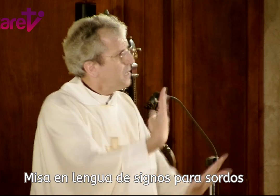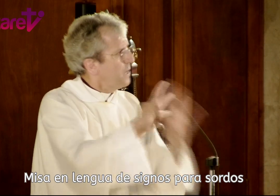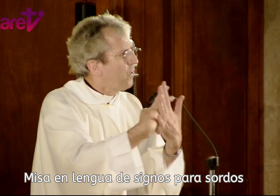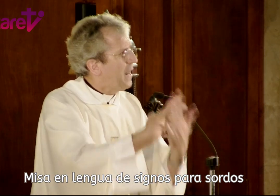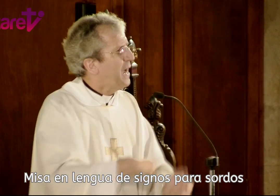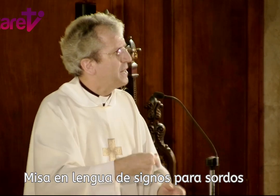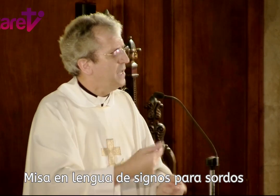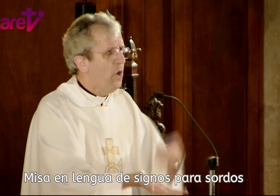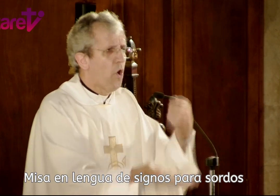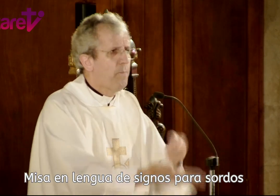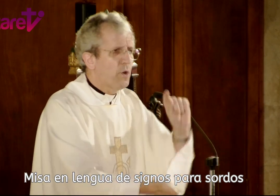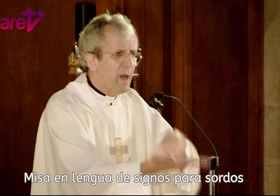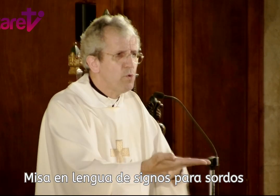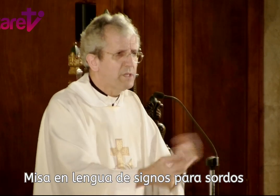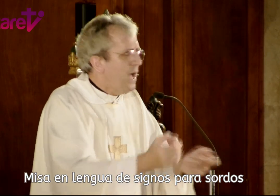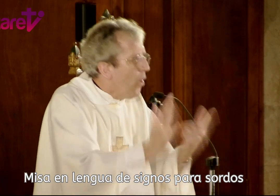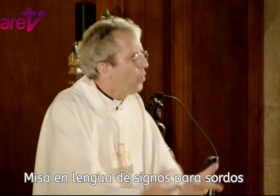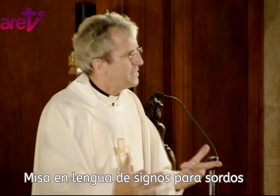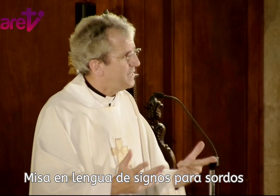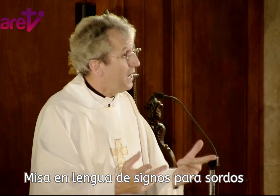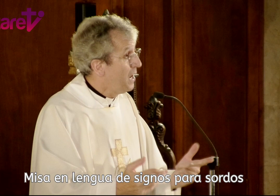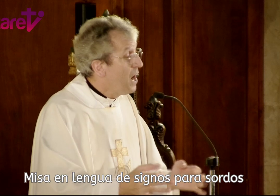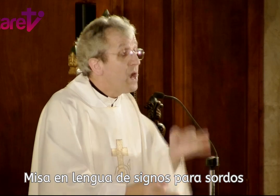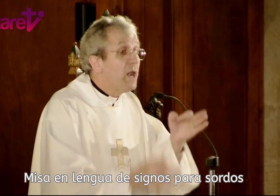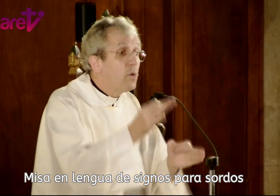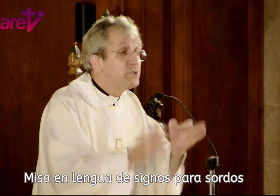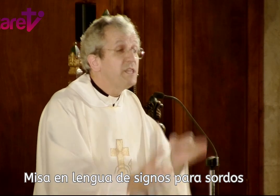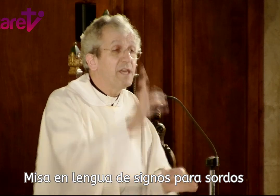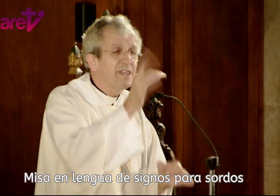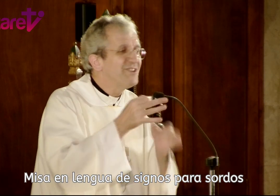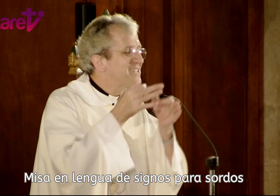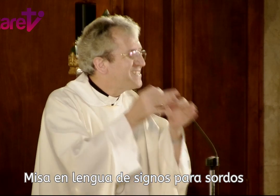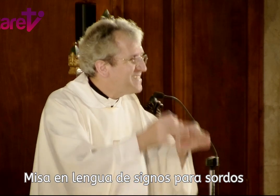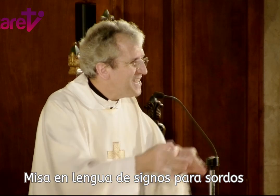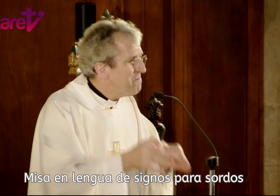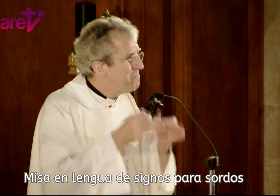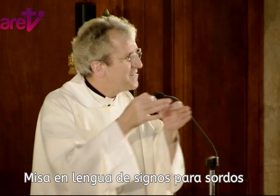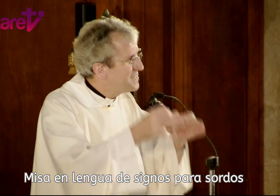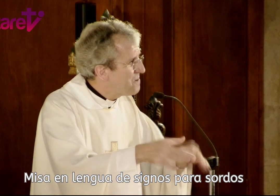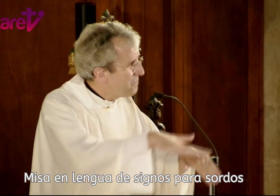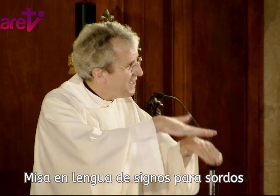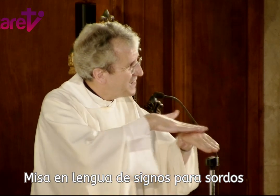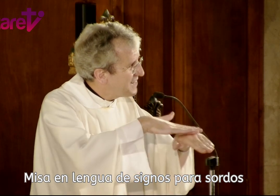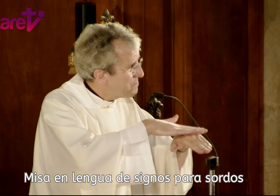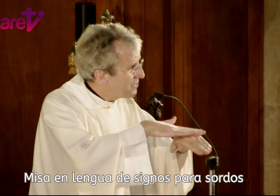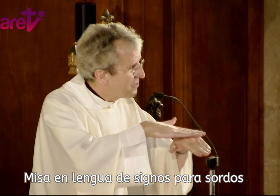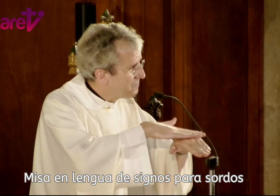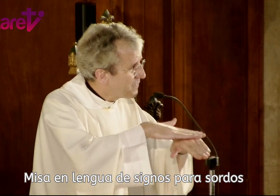pone la cárcel o pone una multa o lo que sea. La justicia de Dios siempre, siempre es la de perdón.